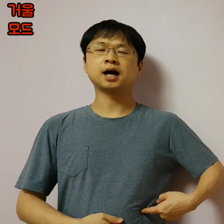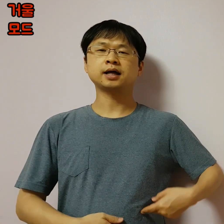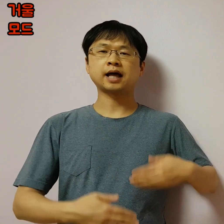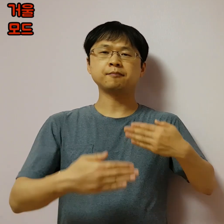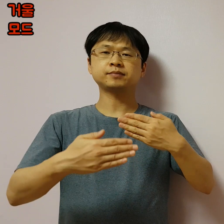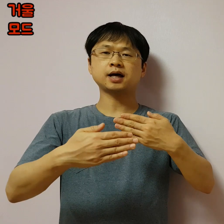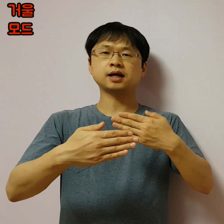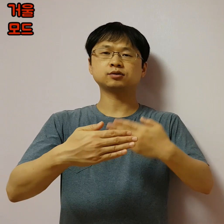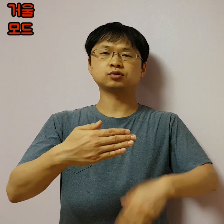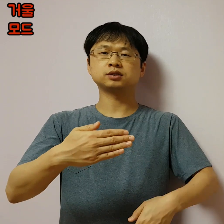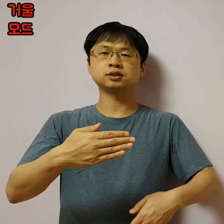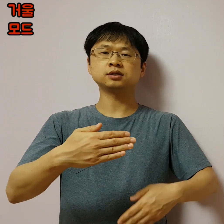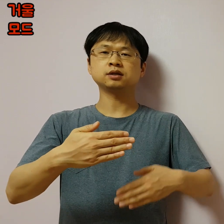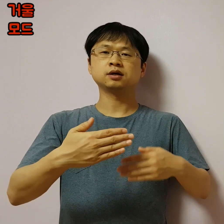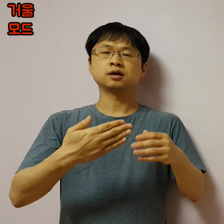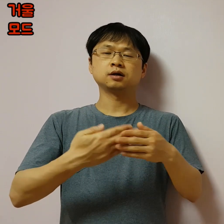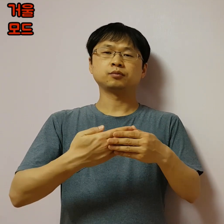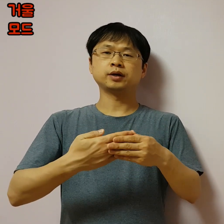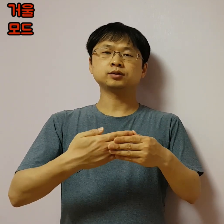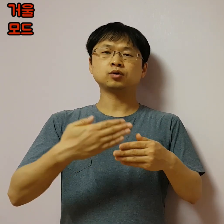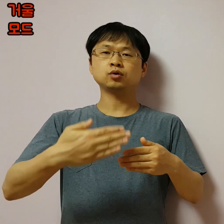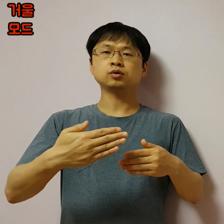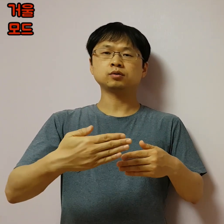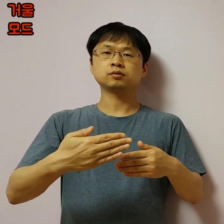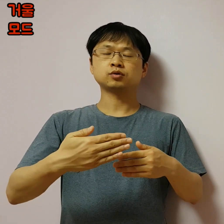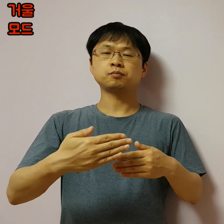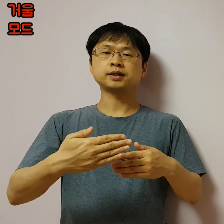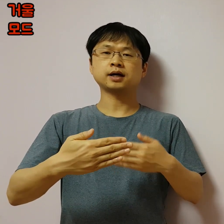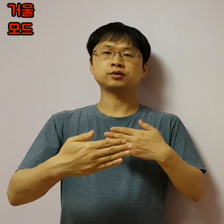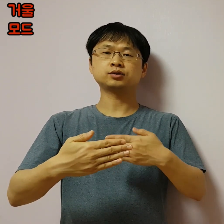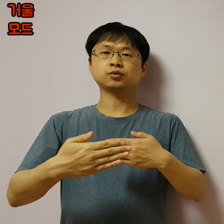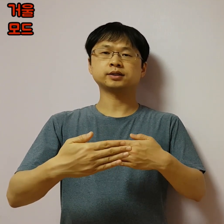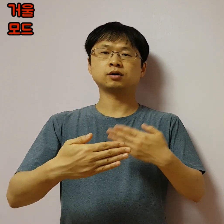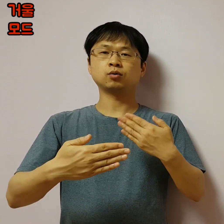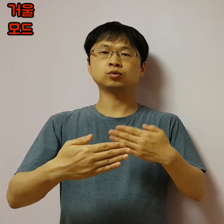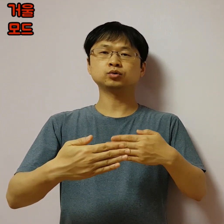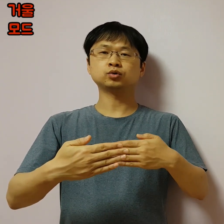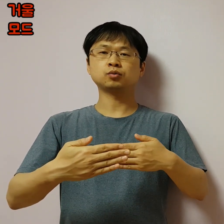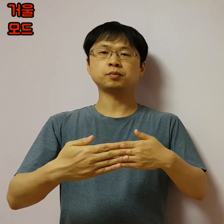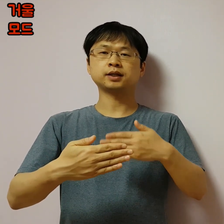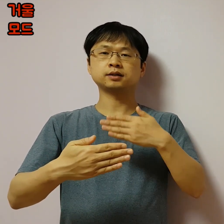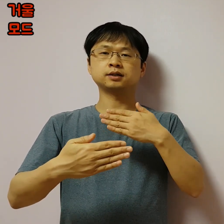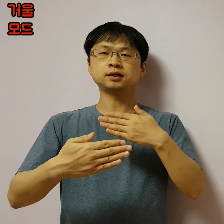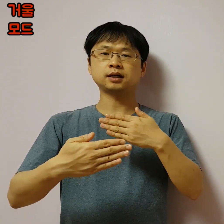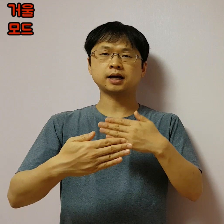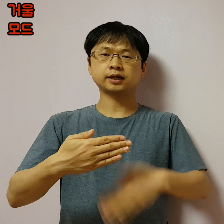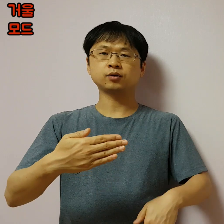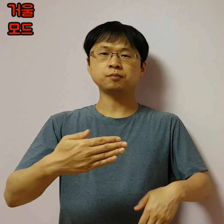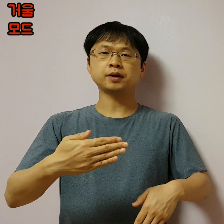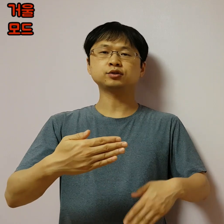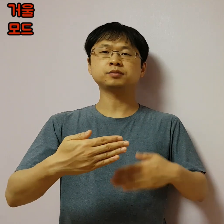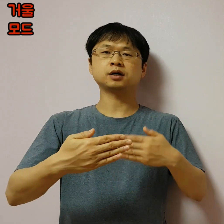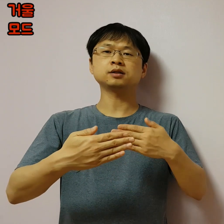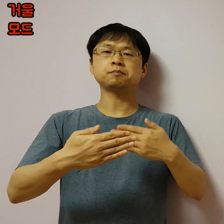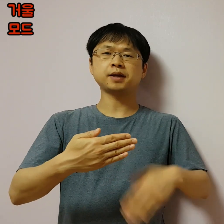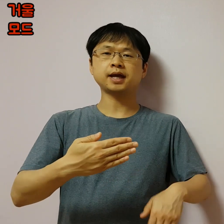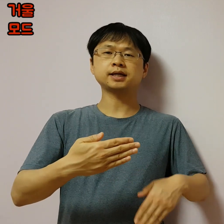마음입니다. 남다라는 수어는 왼손 손바닥 뒤쪽에서 오른손 손바닥을 아래로 빼주면